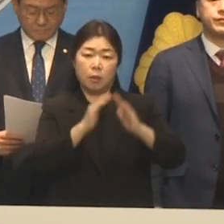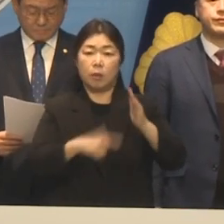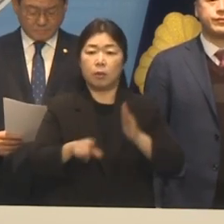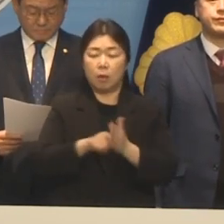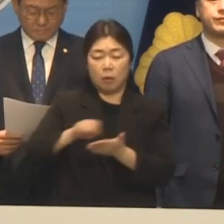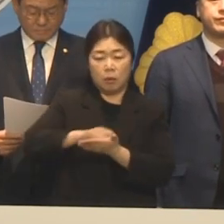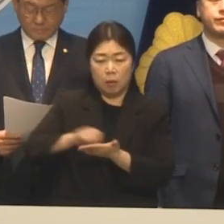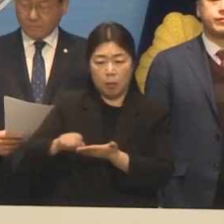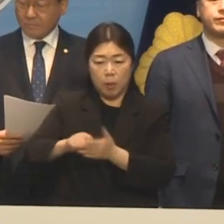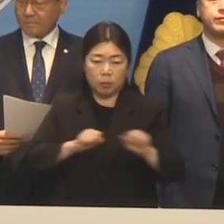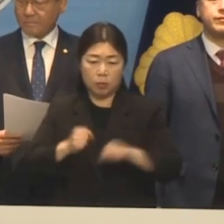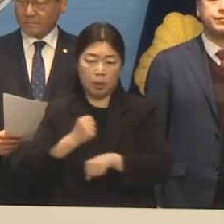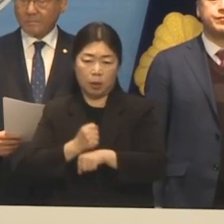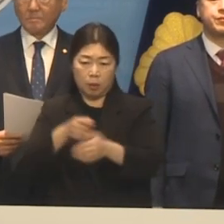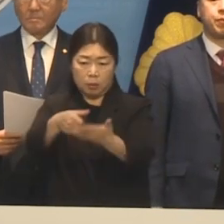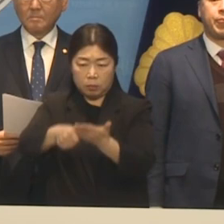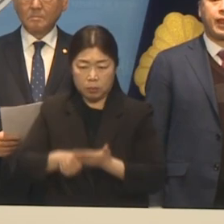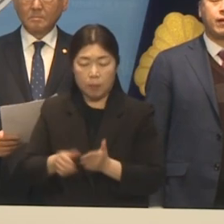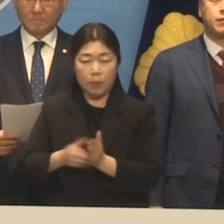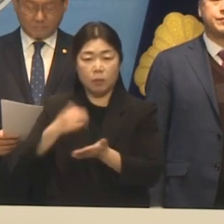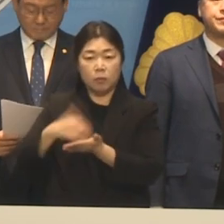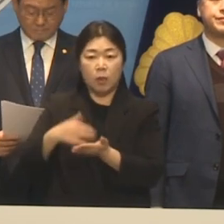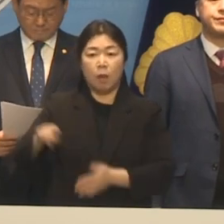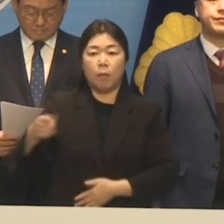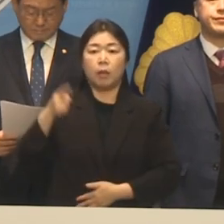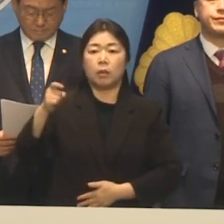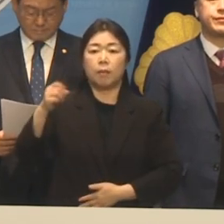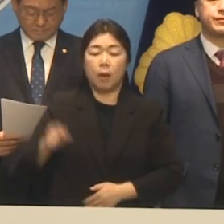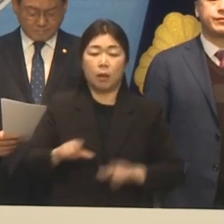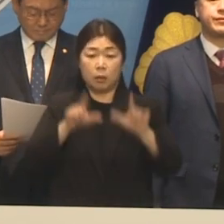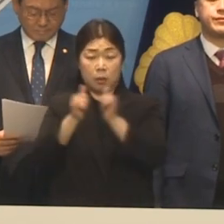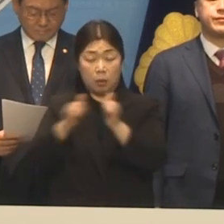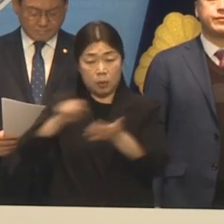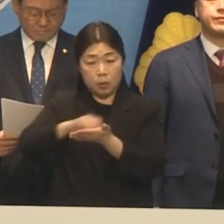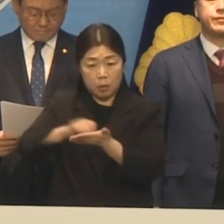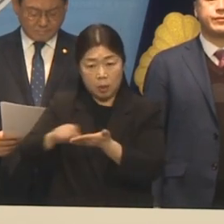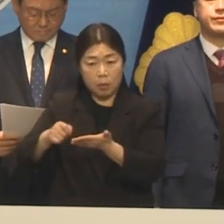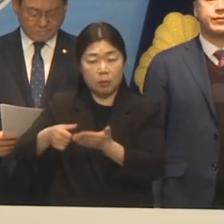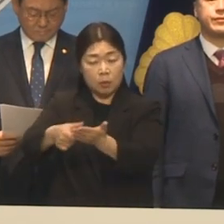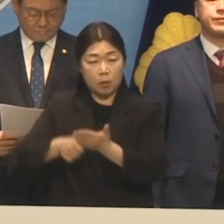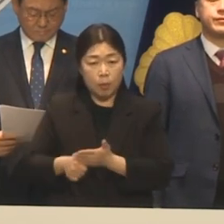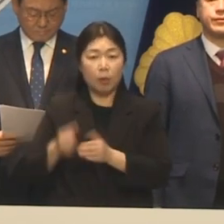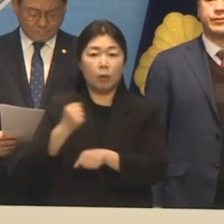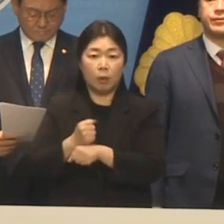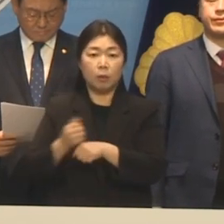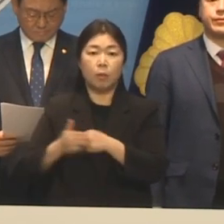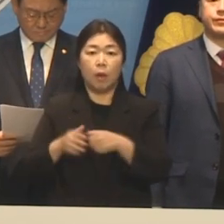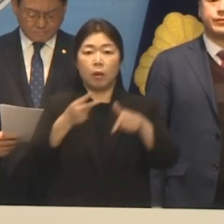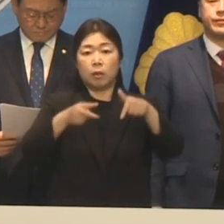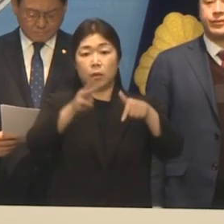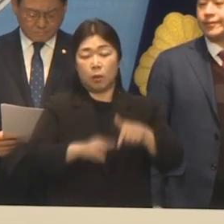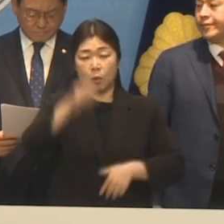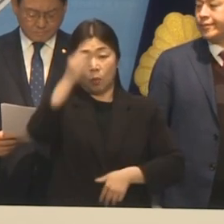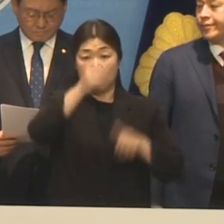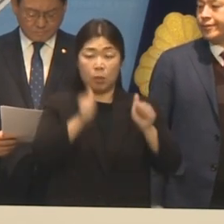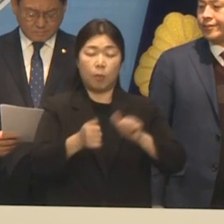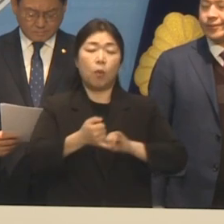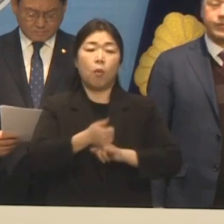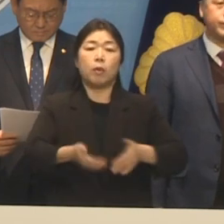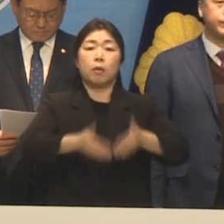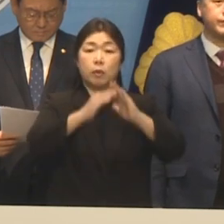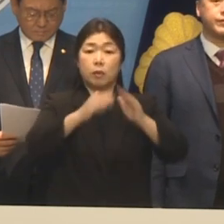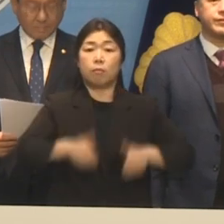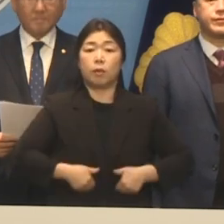서명운동을 실시하여 110만 서명운동으로 인천 고등법원이 반드시 설치되어야 한다는